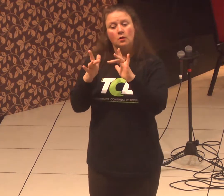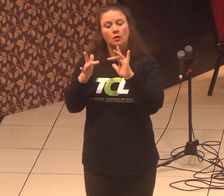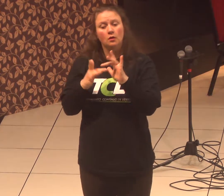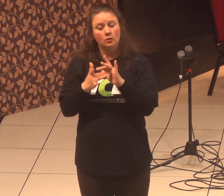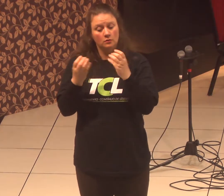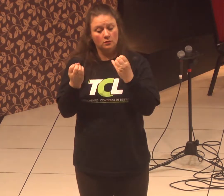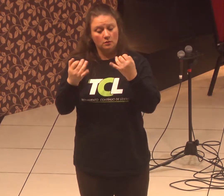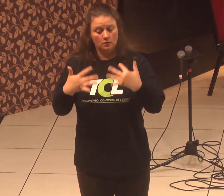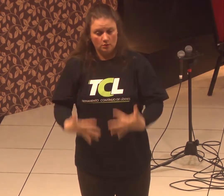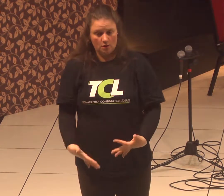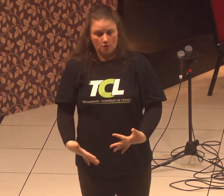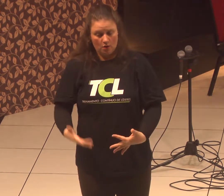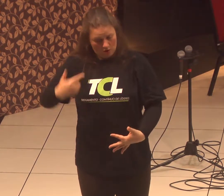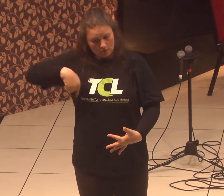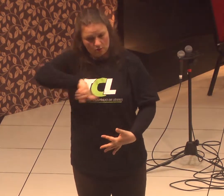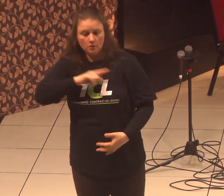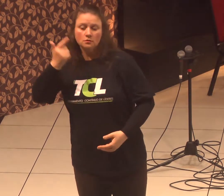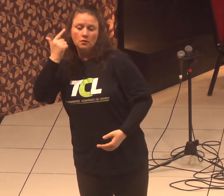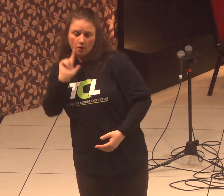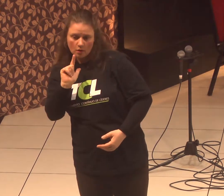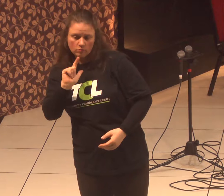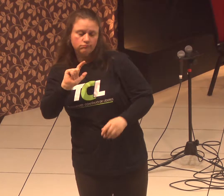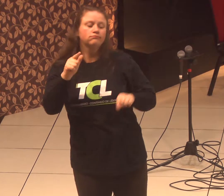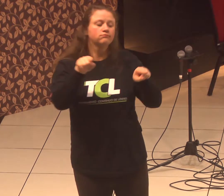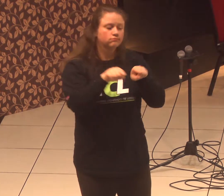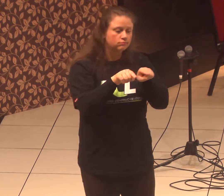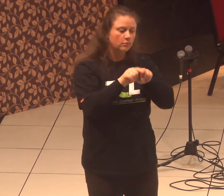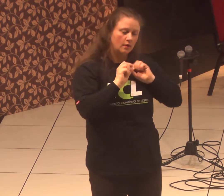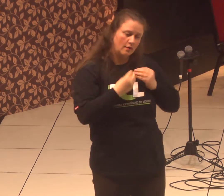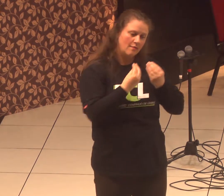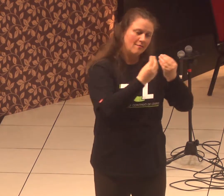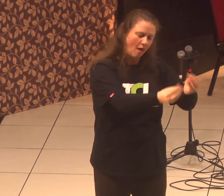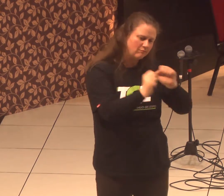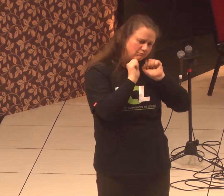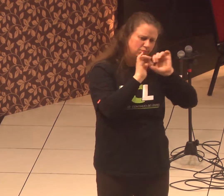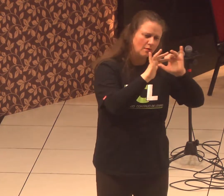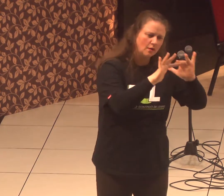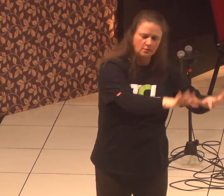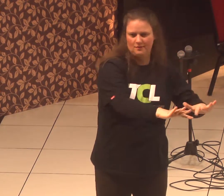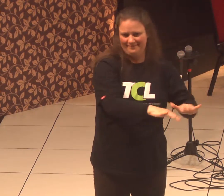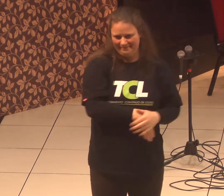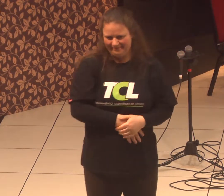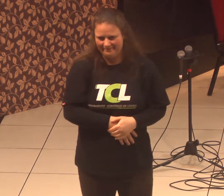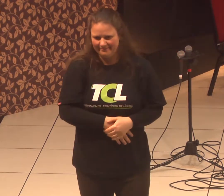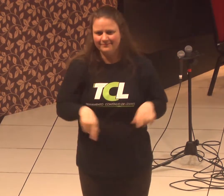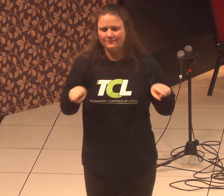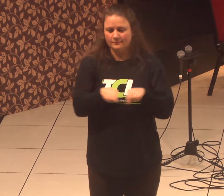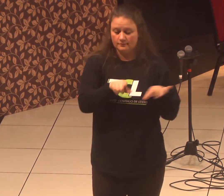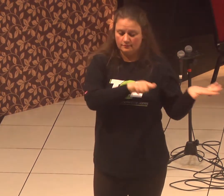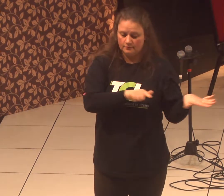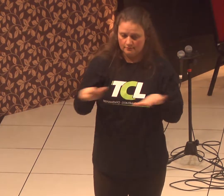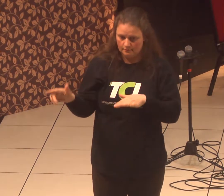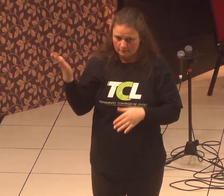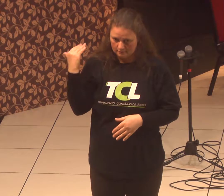dar isso. Então, na semana passada, a gente, na análise aqui de Atos, capítulo